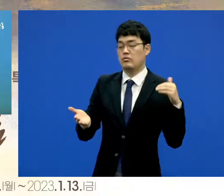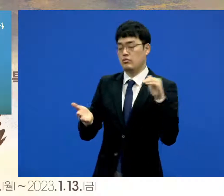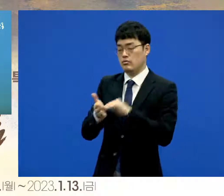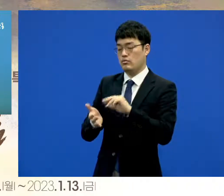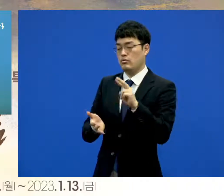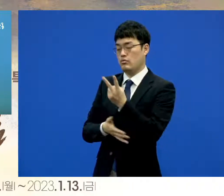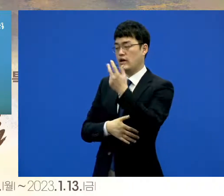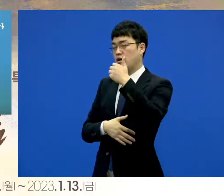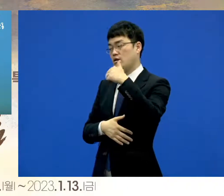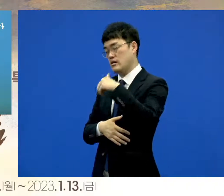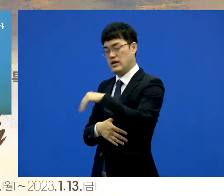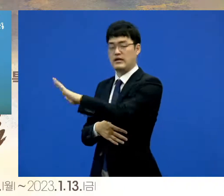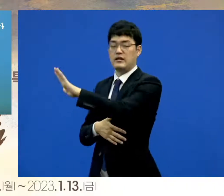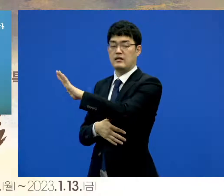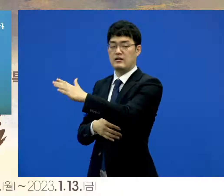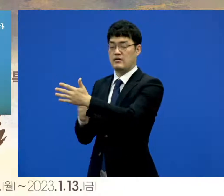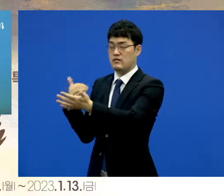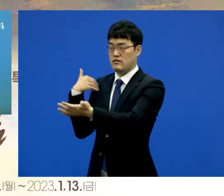도로 찾다,